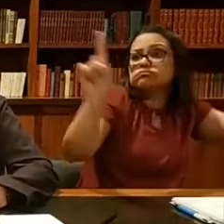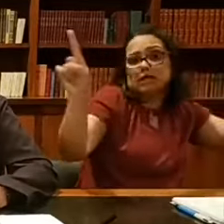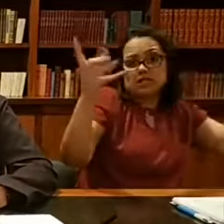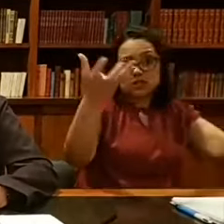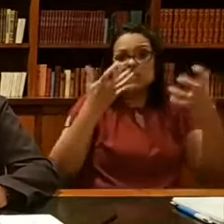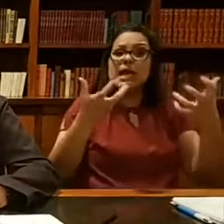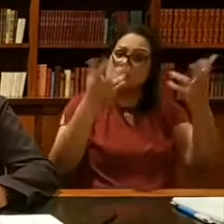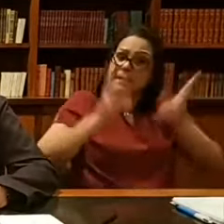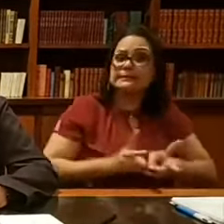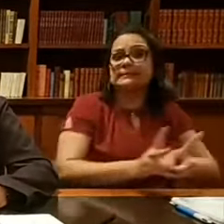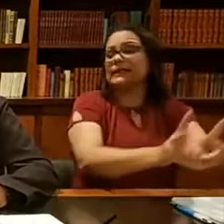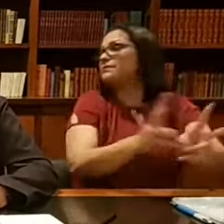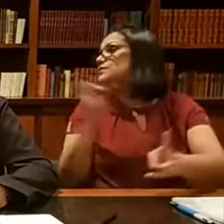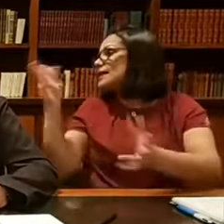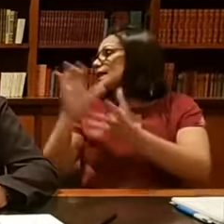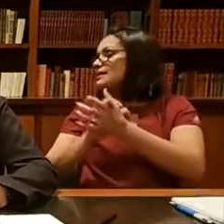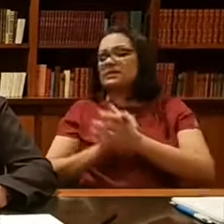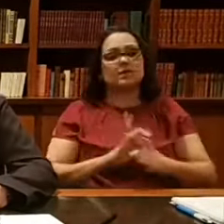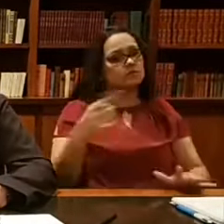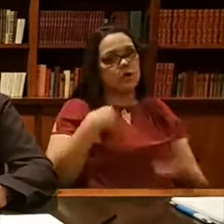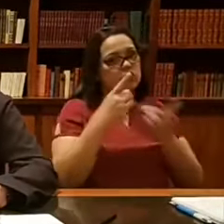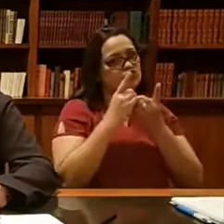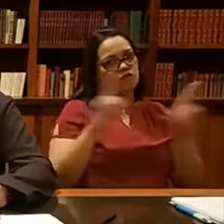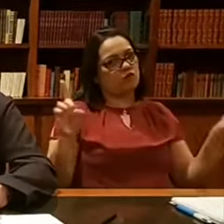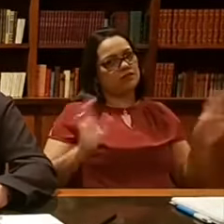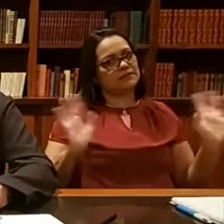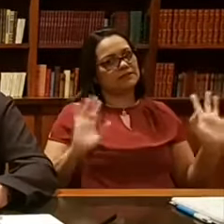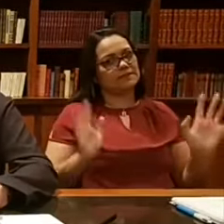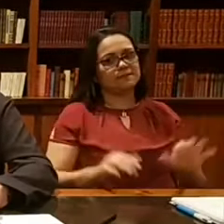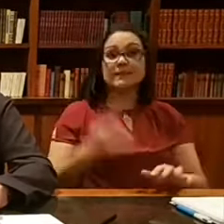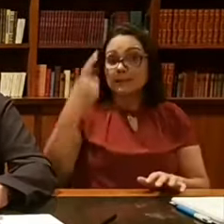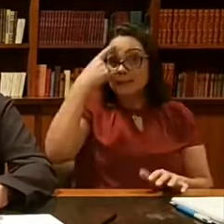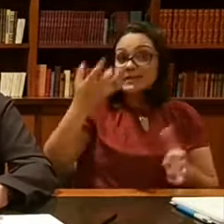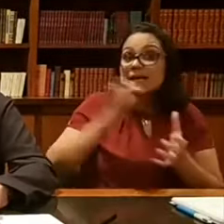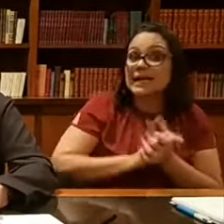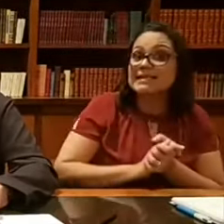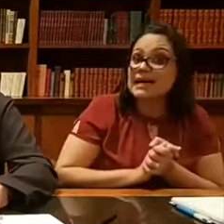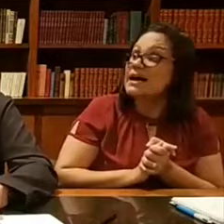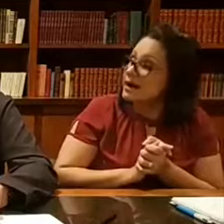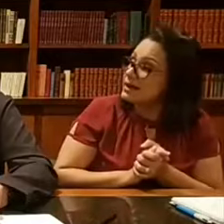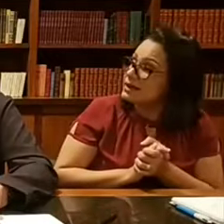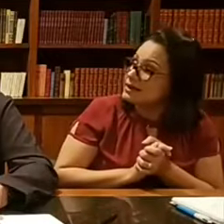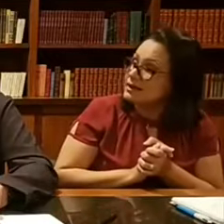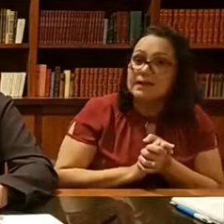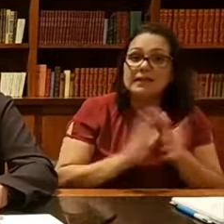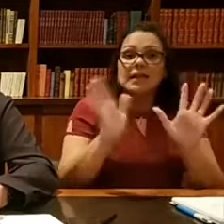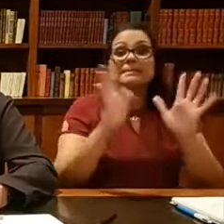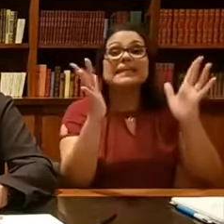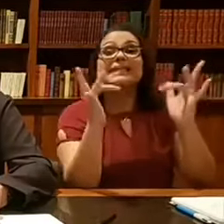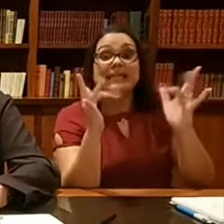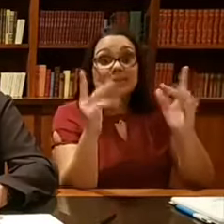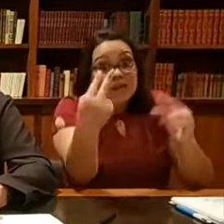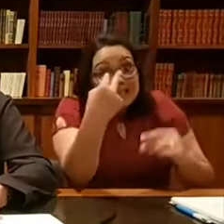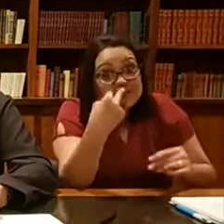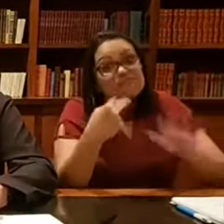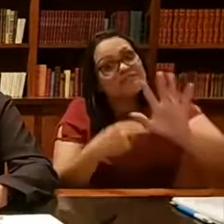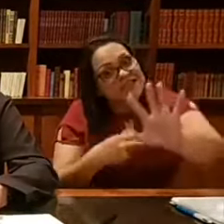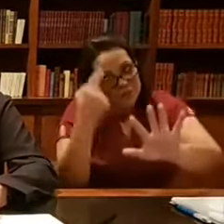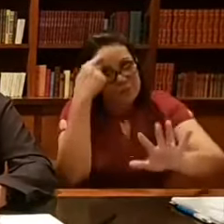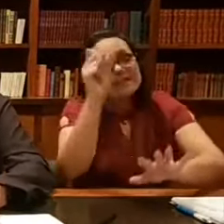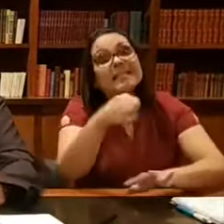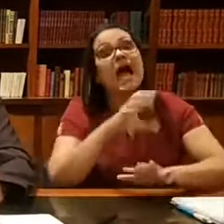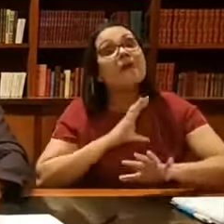Tu é casado? Não, sou separado. Separado. Tá pensando em casar ou não? Ainda não. A namorada deve estar vendo. Tô